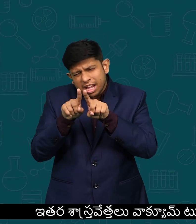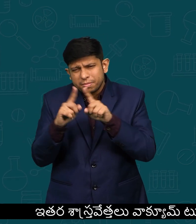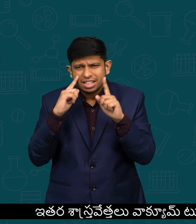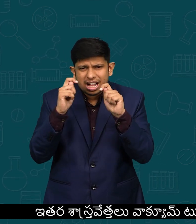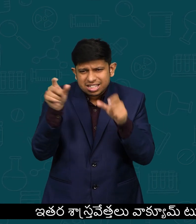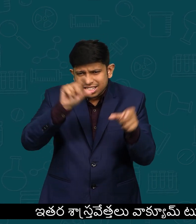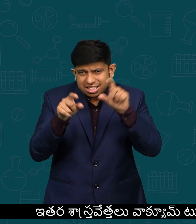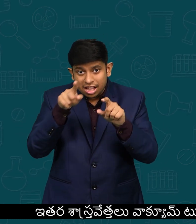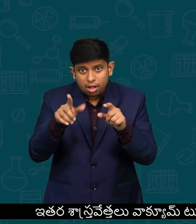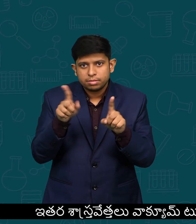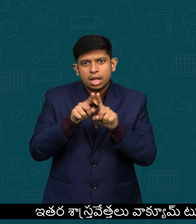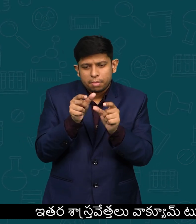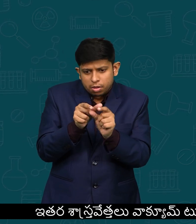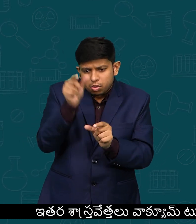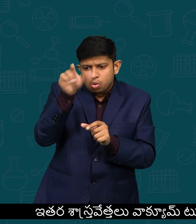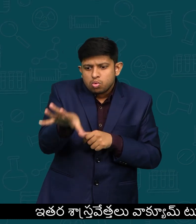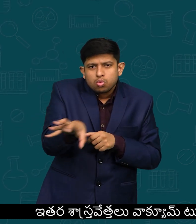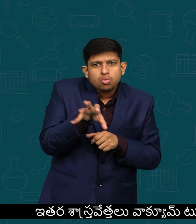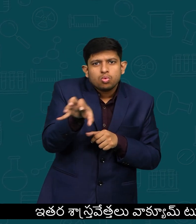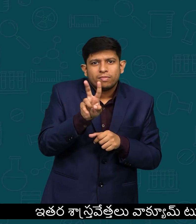ట్యూబ్లలో ఇలాంటి ప్రయోగాలు చేశారు.